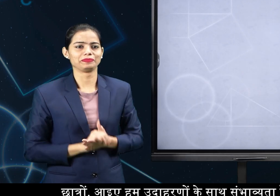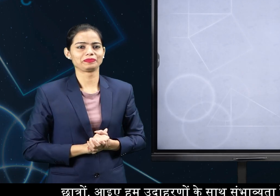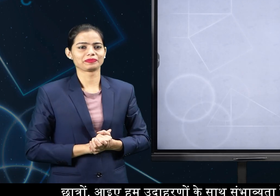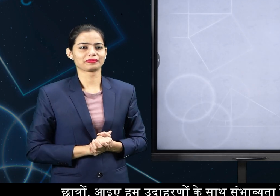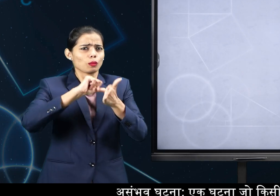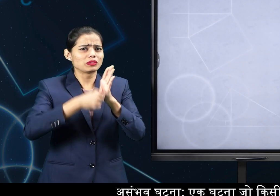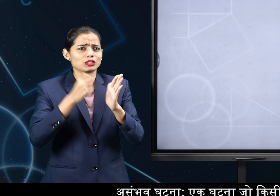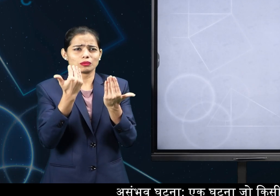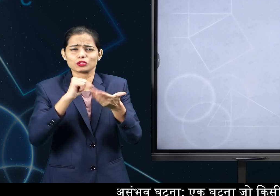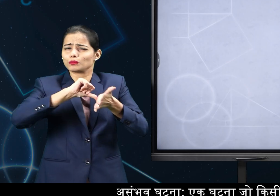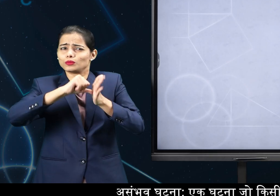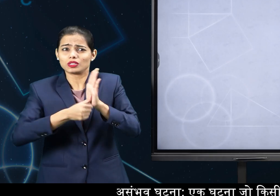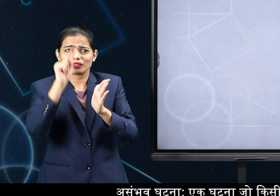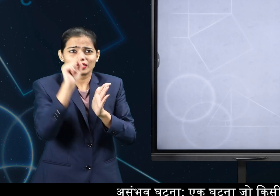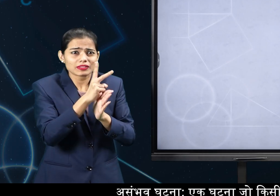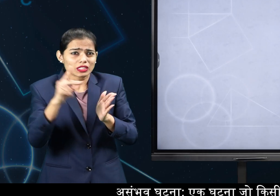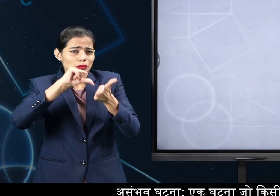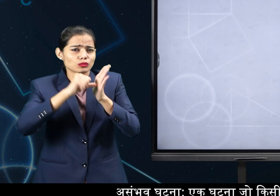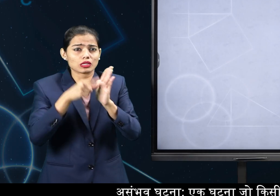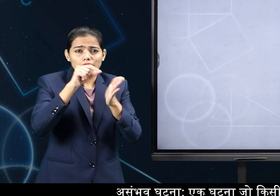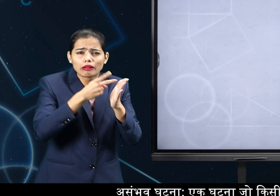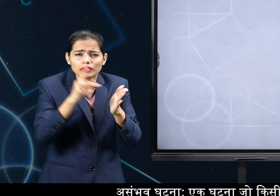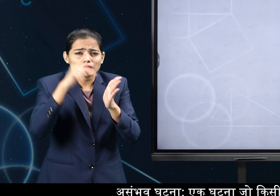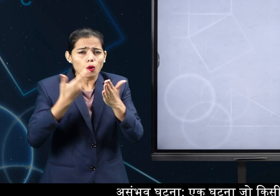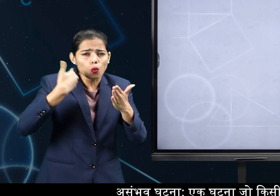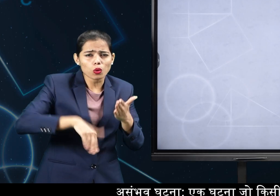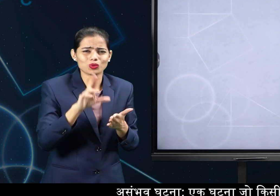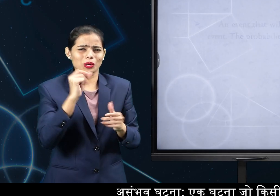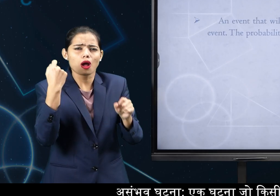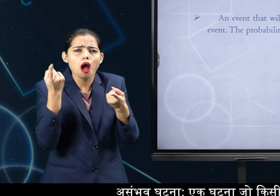समझें। असंभव घटना एक घटना जो किसी भी स्थिति में नहीं होगा।